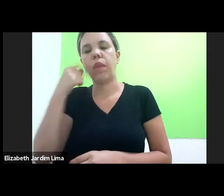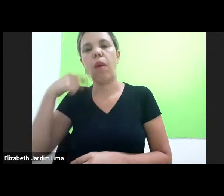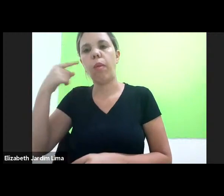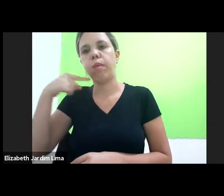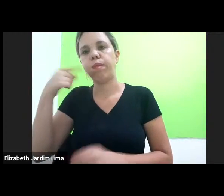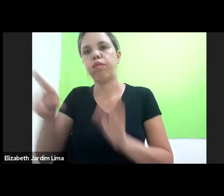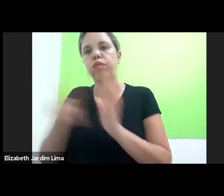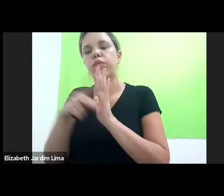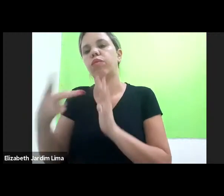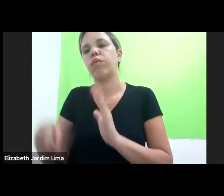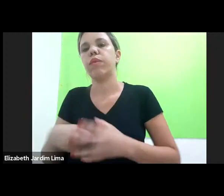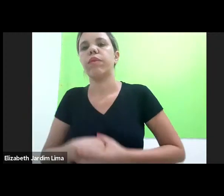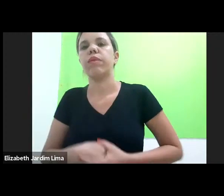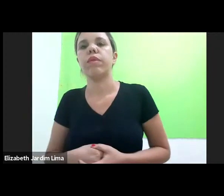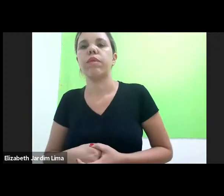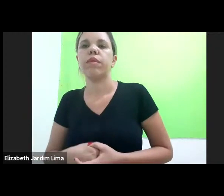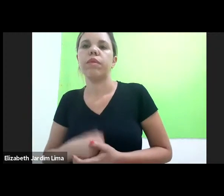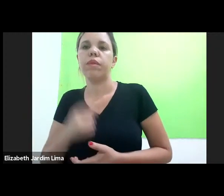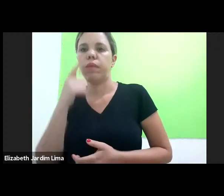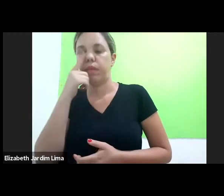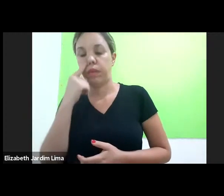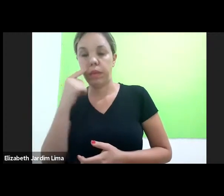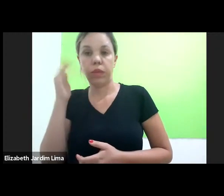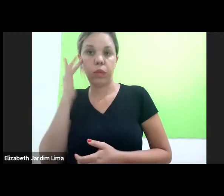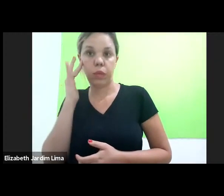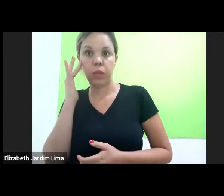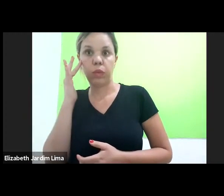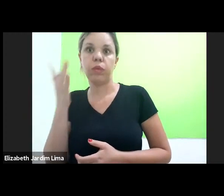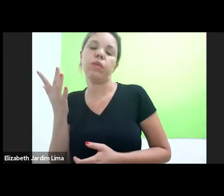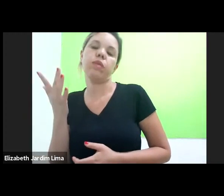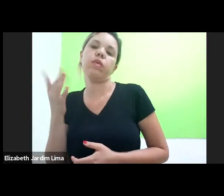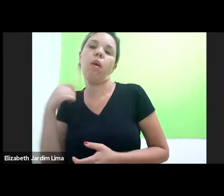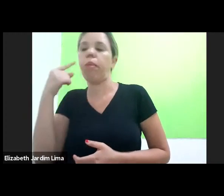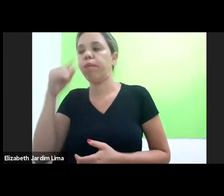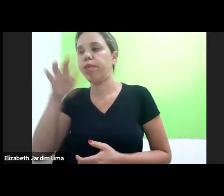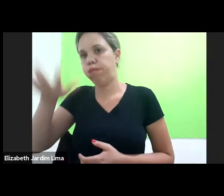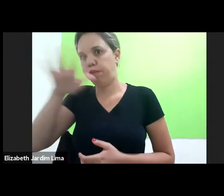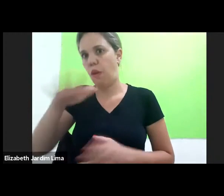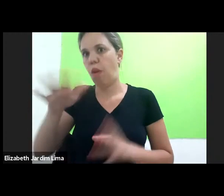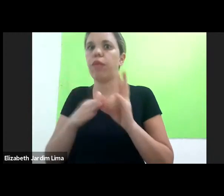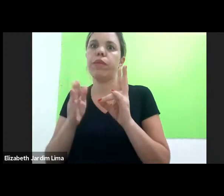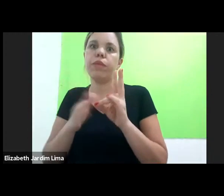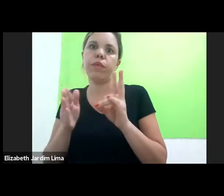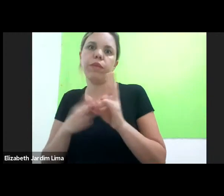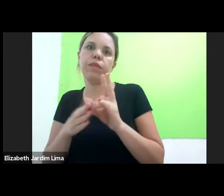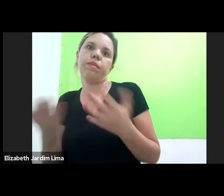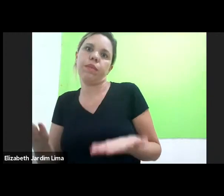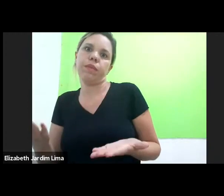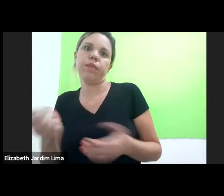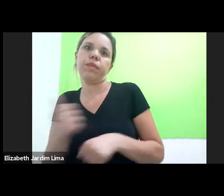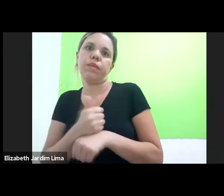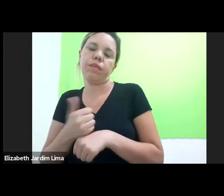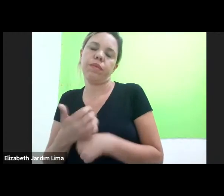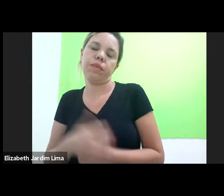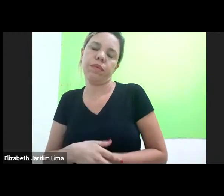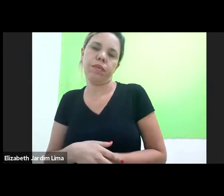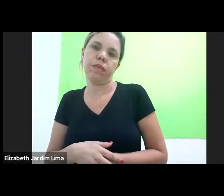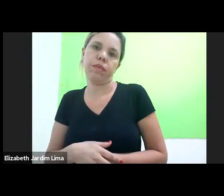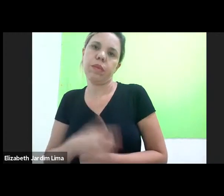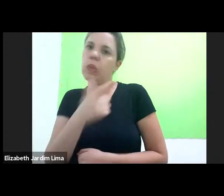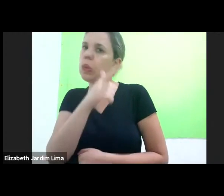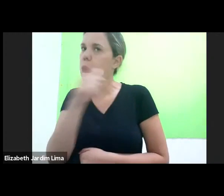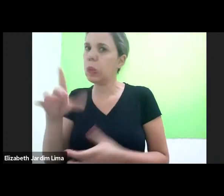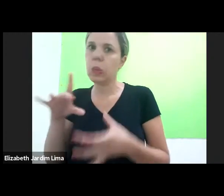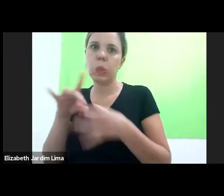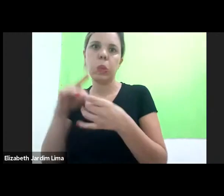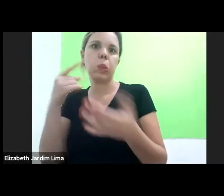própria, né? Então, eu acho que, para mim, para os outros advogados e advogadas indígenas, porque não há uma relação